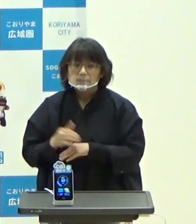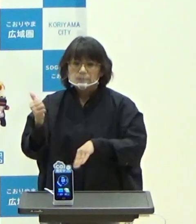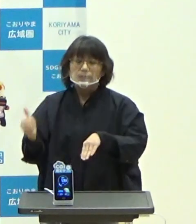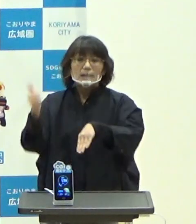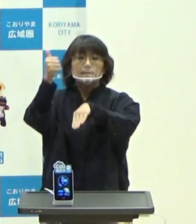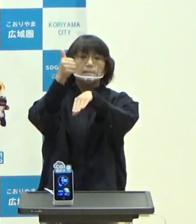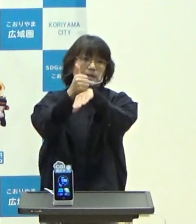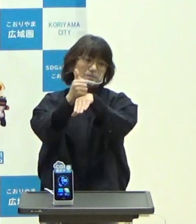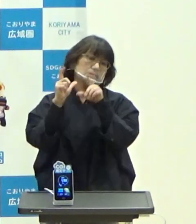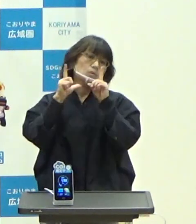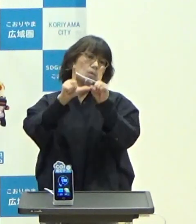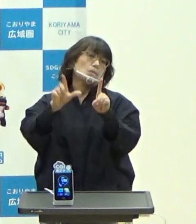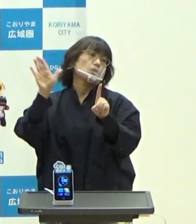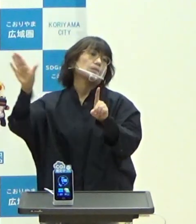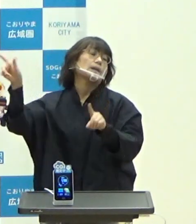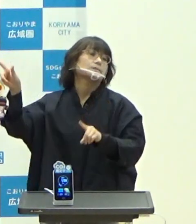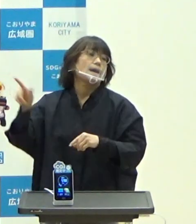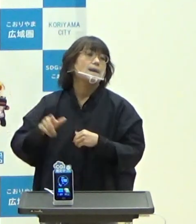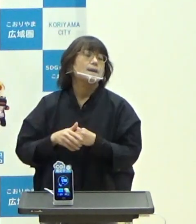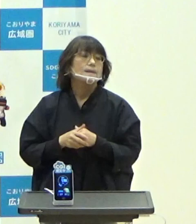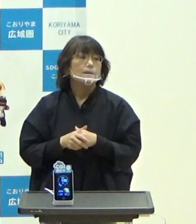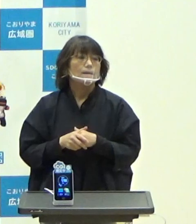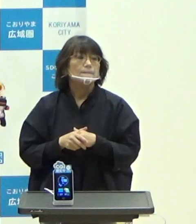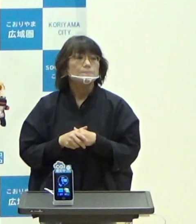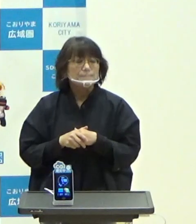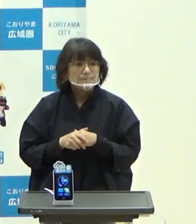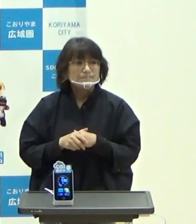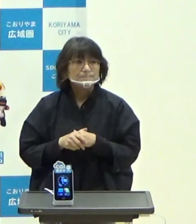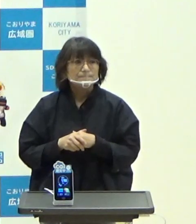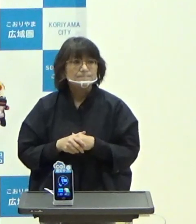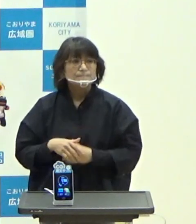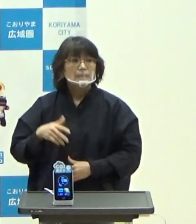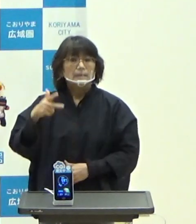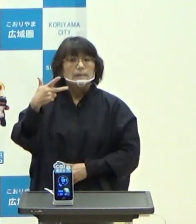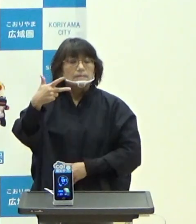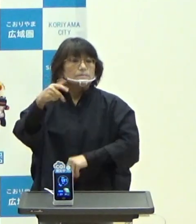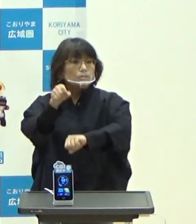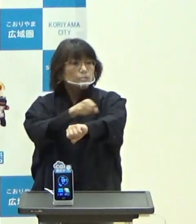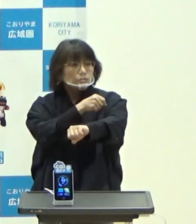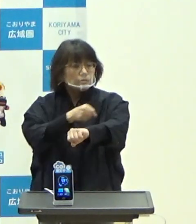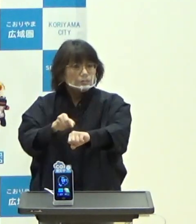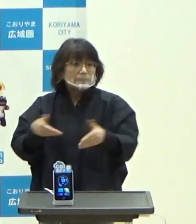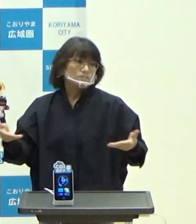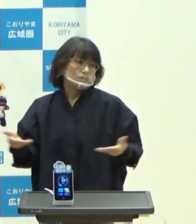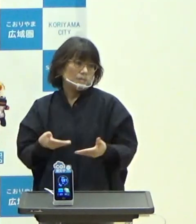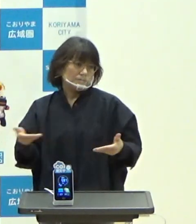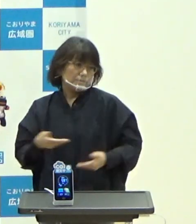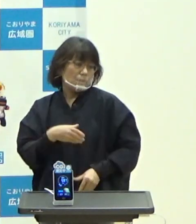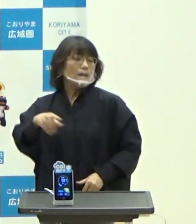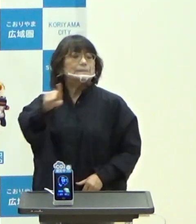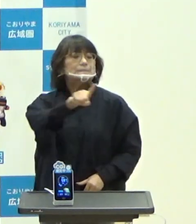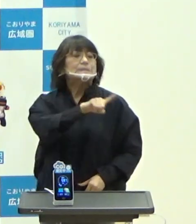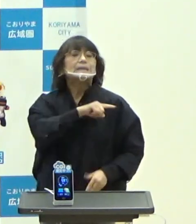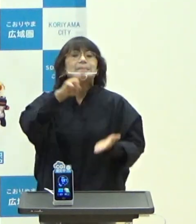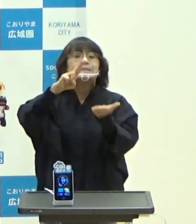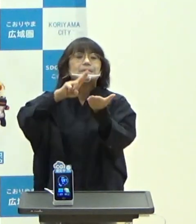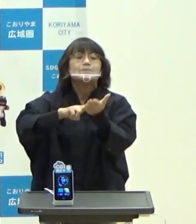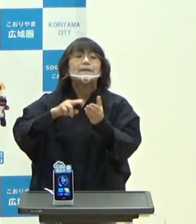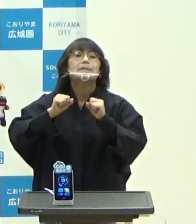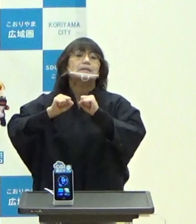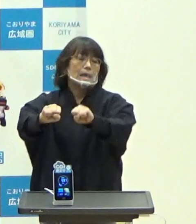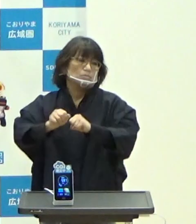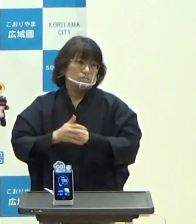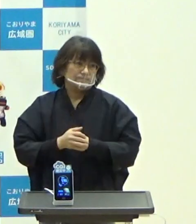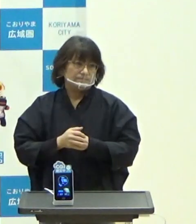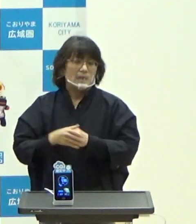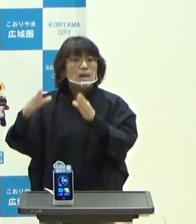ましたけれども、とりあえず、市の単独事業で先決で始めて、で